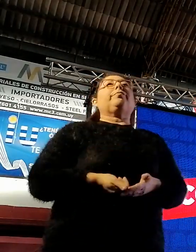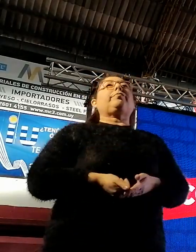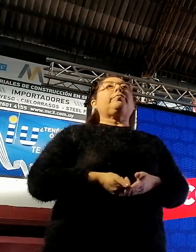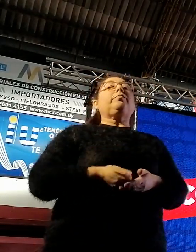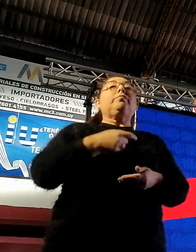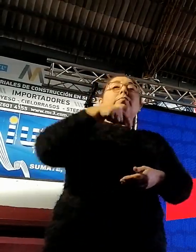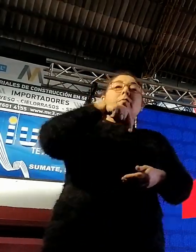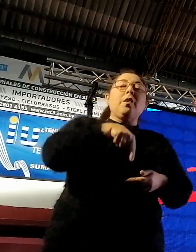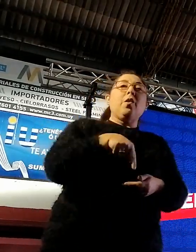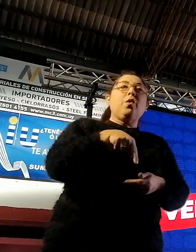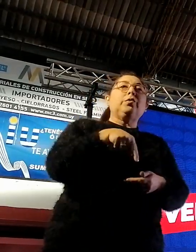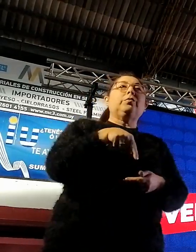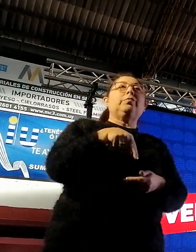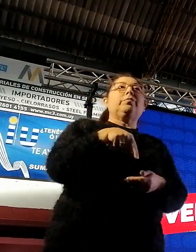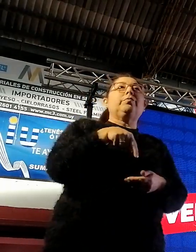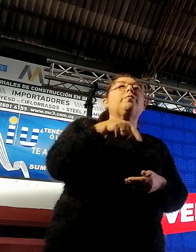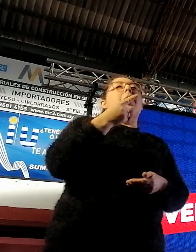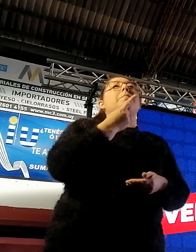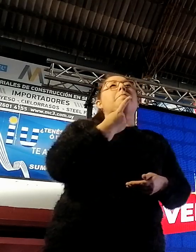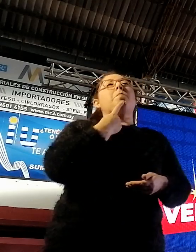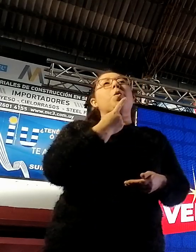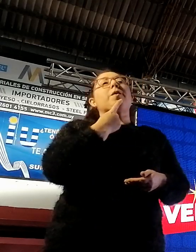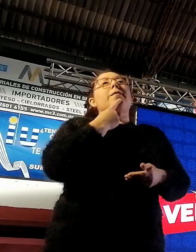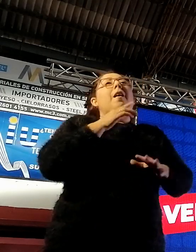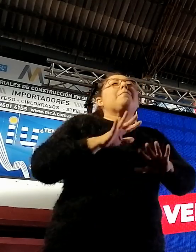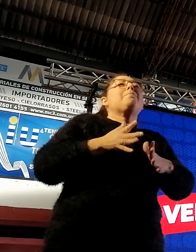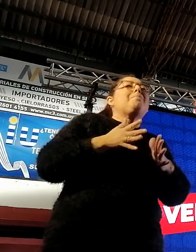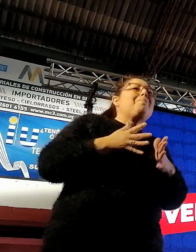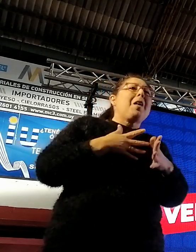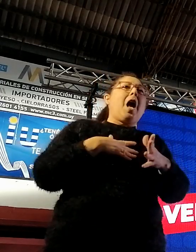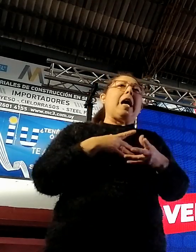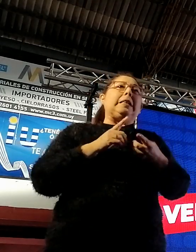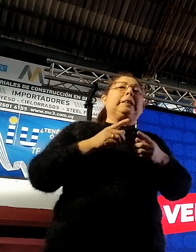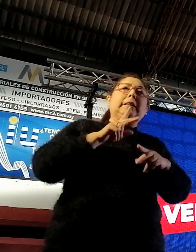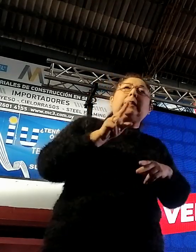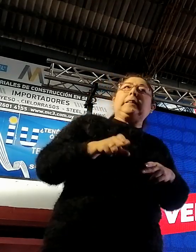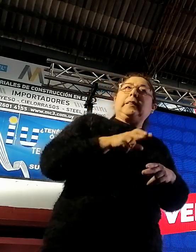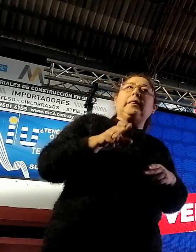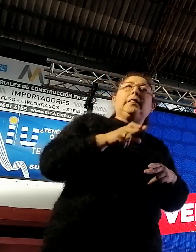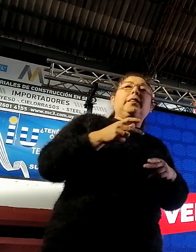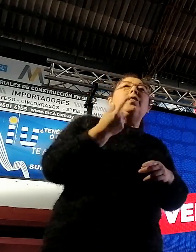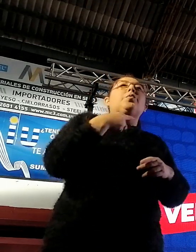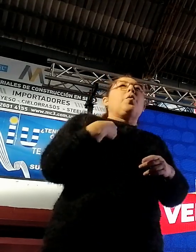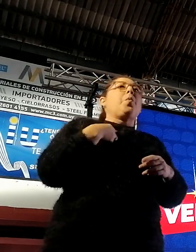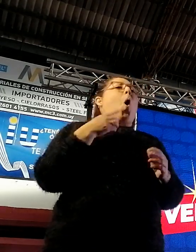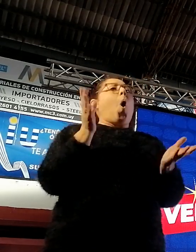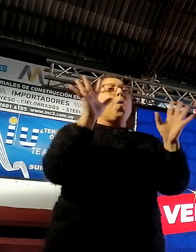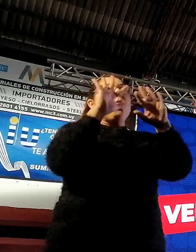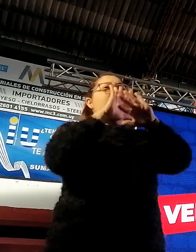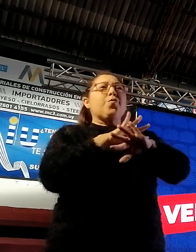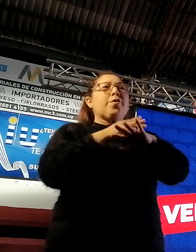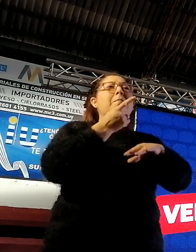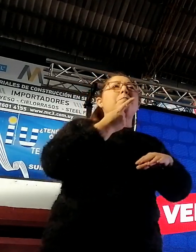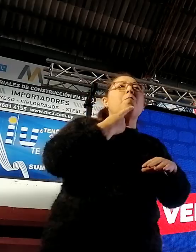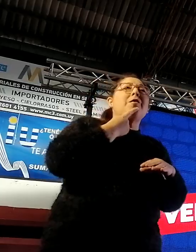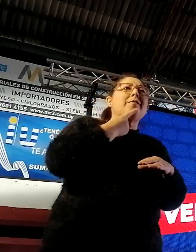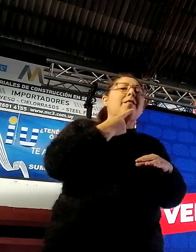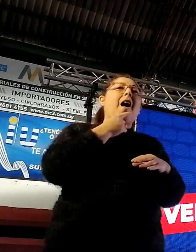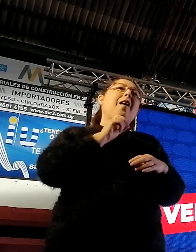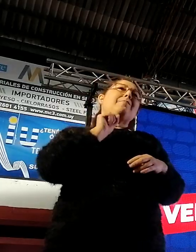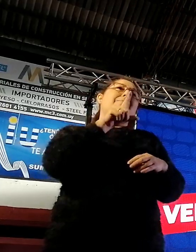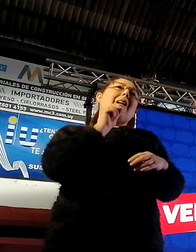Hoy, cuando la política parece ser el juego de la inmediatez cuando se confunde hacer política con tuitear